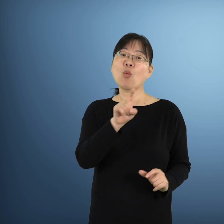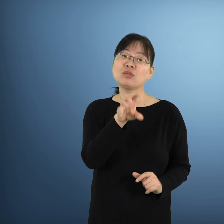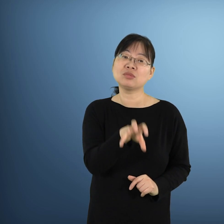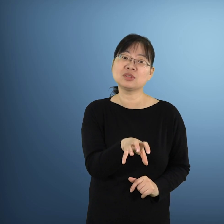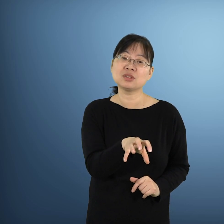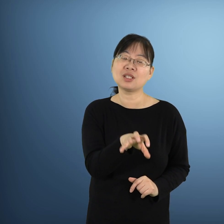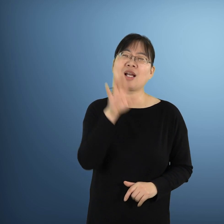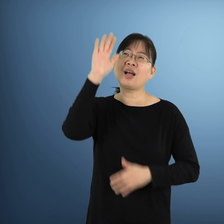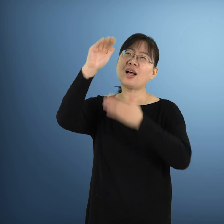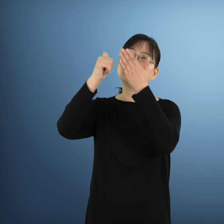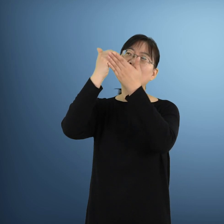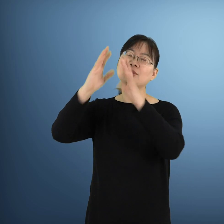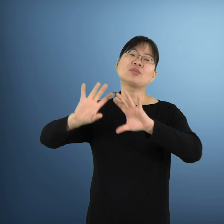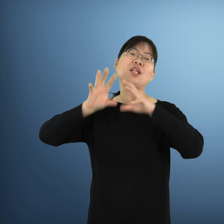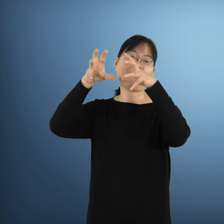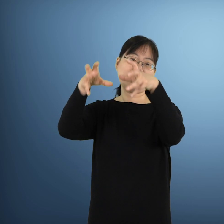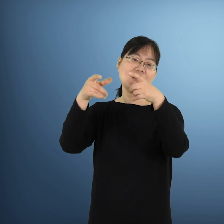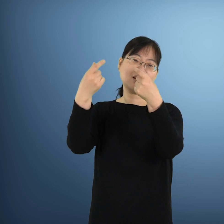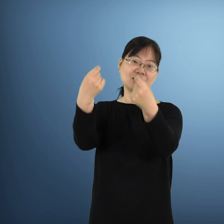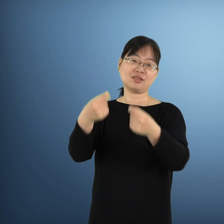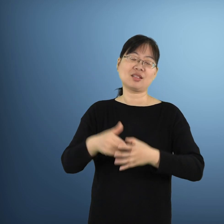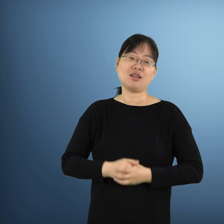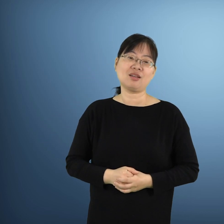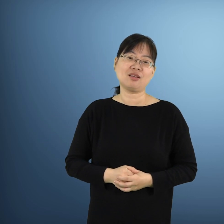어디예요? 하나님의 나라라 말이에요.